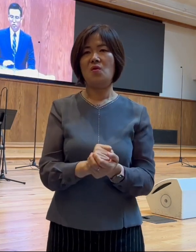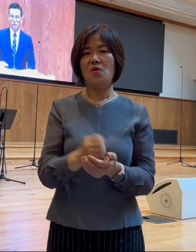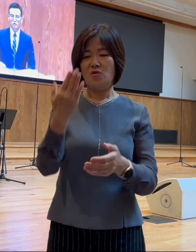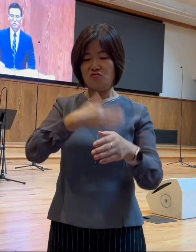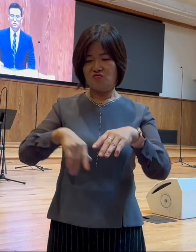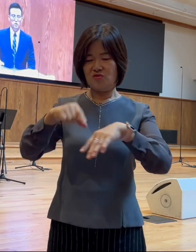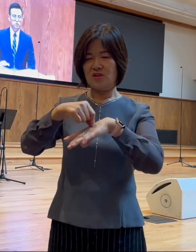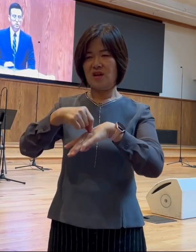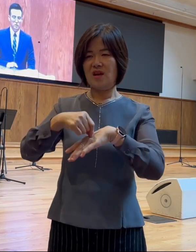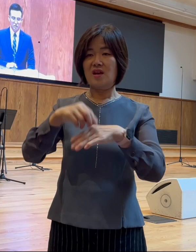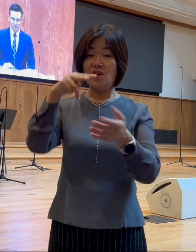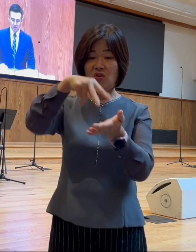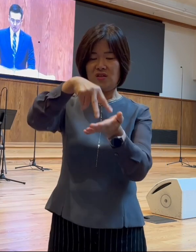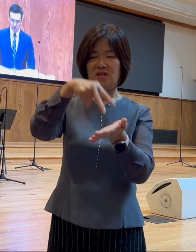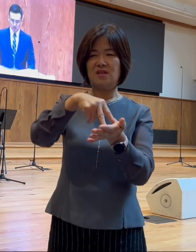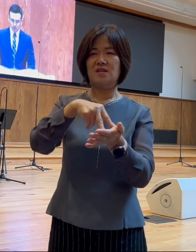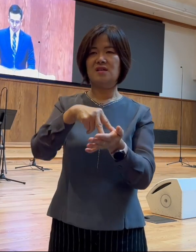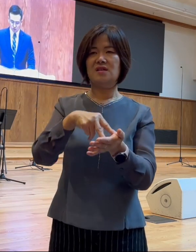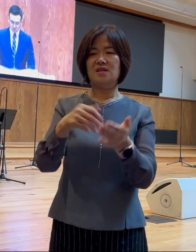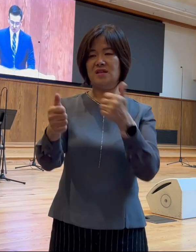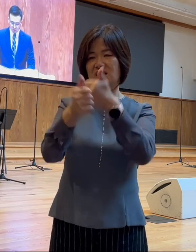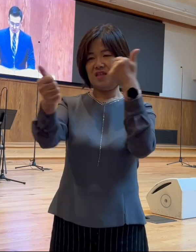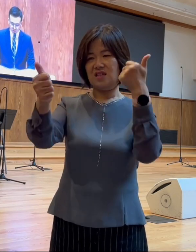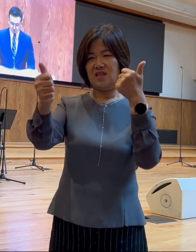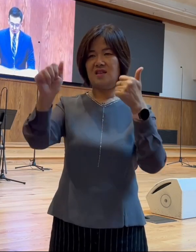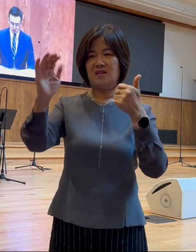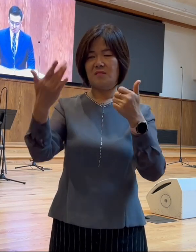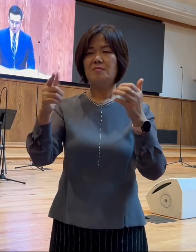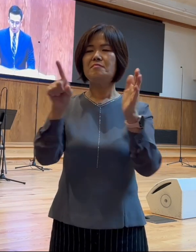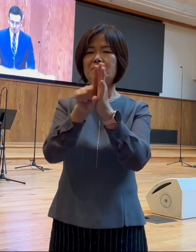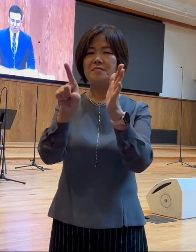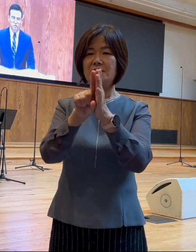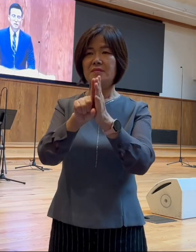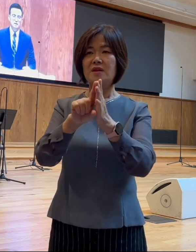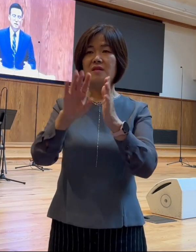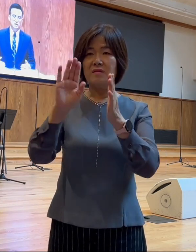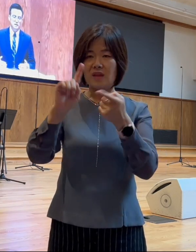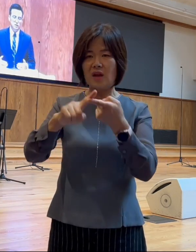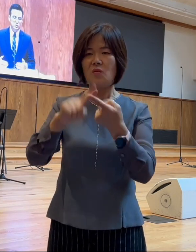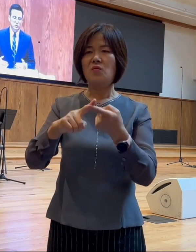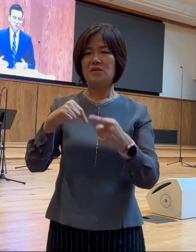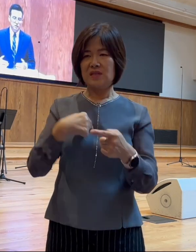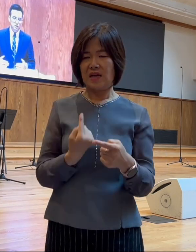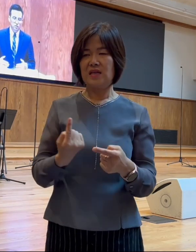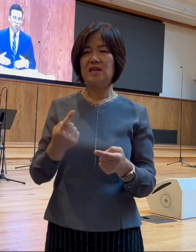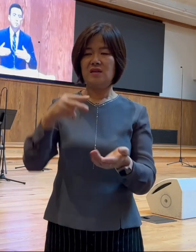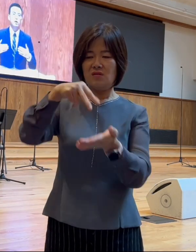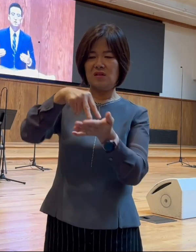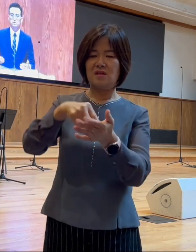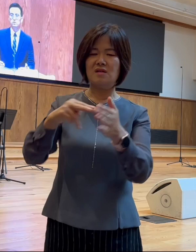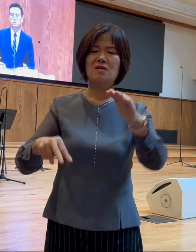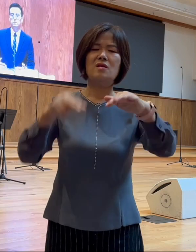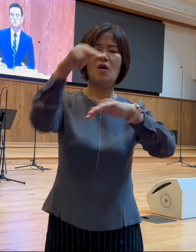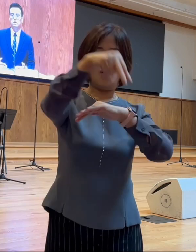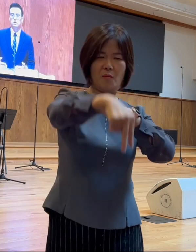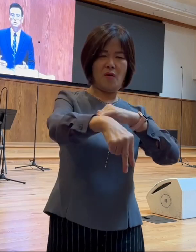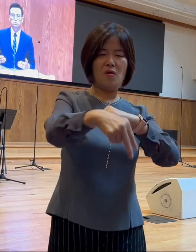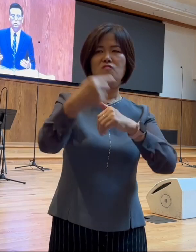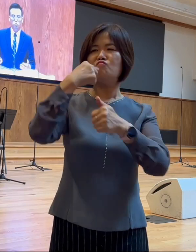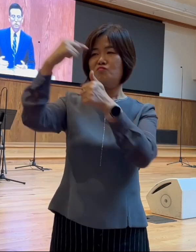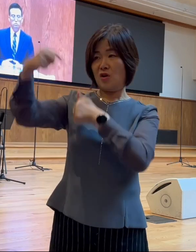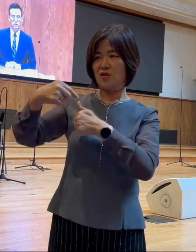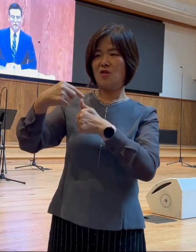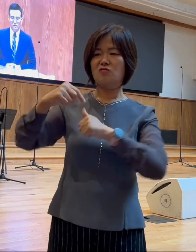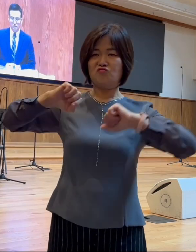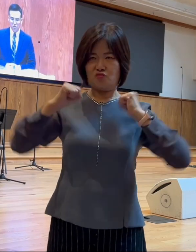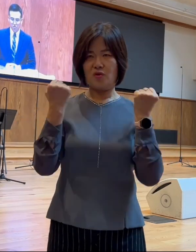육체, 그 현실을 이겼습니다. 그 말씀을 믿었습니다. 그리고 자기의 그 현실을 넘어갔어요. 우리가